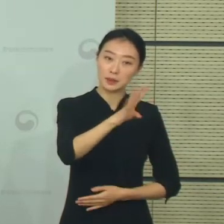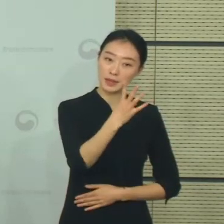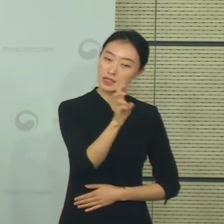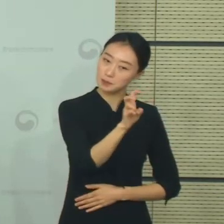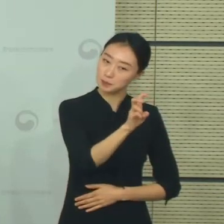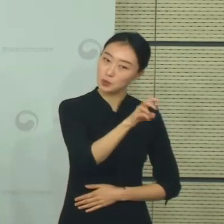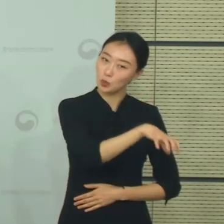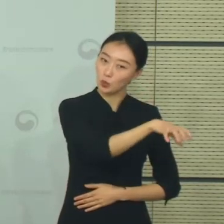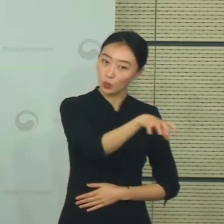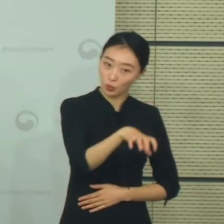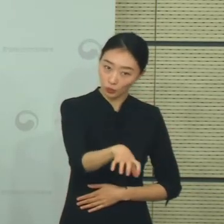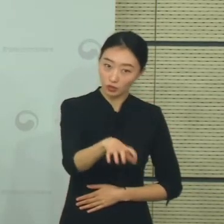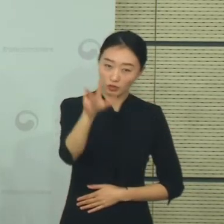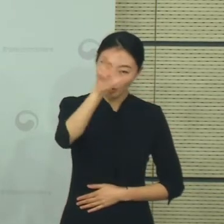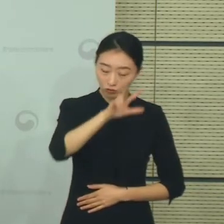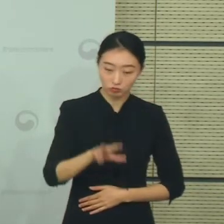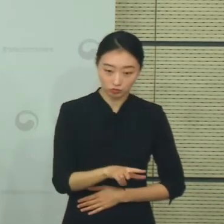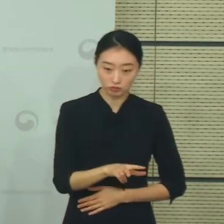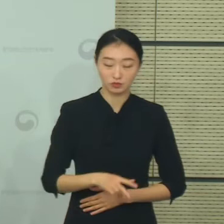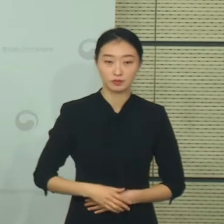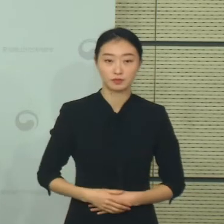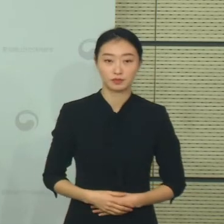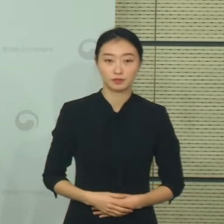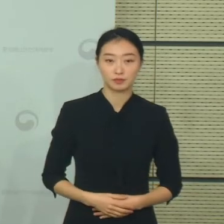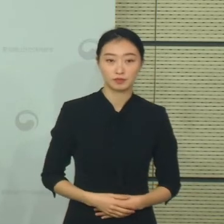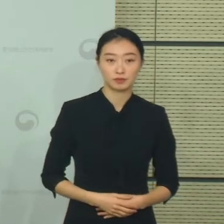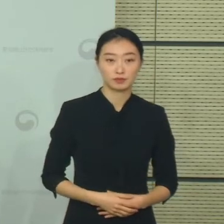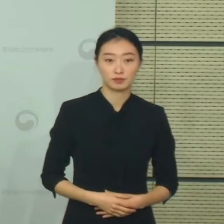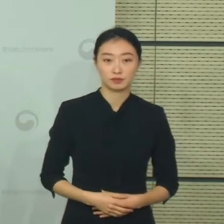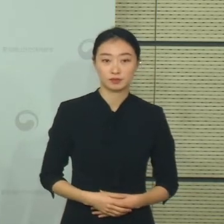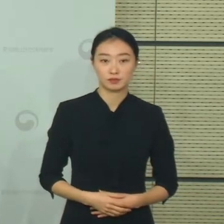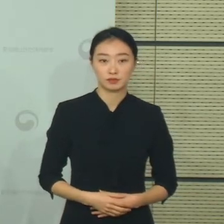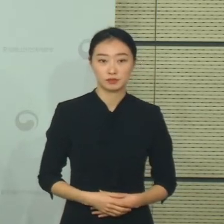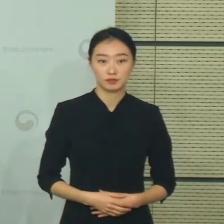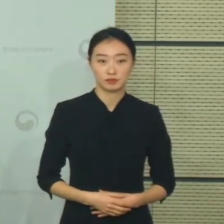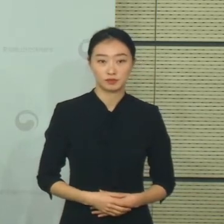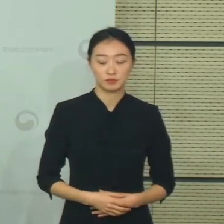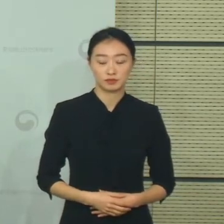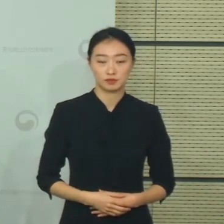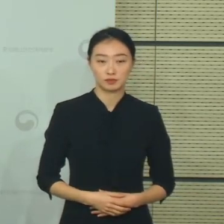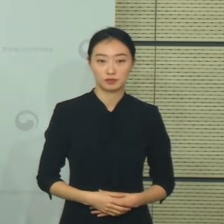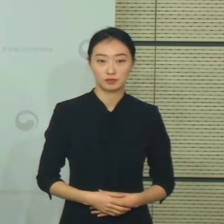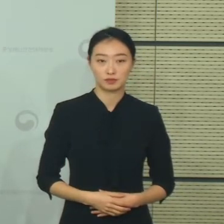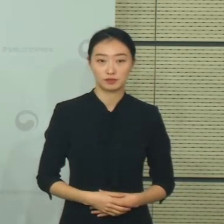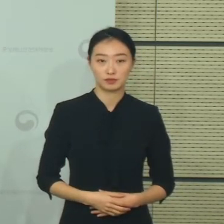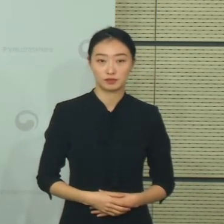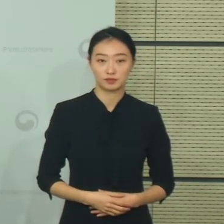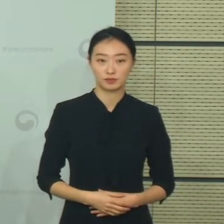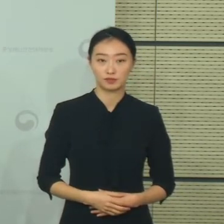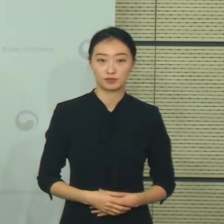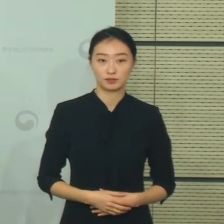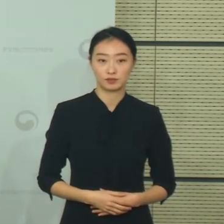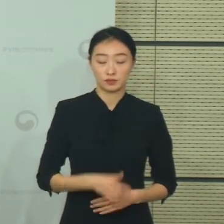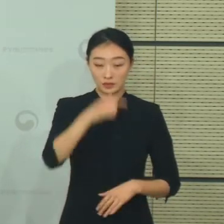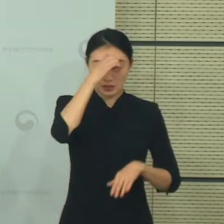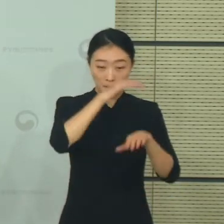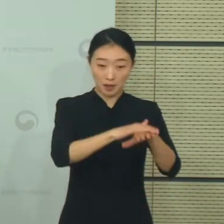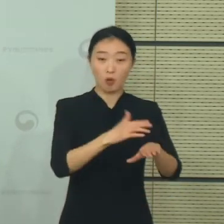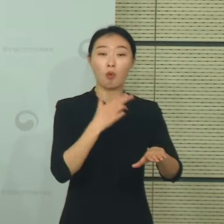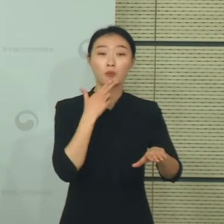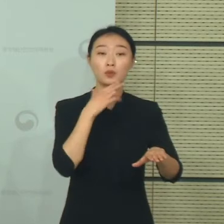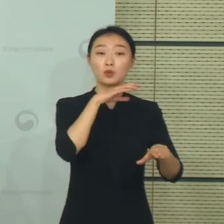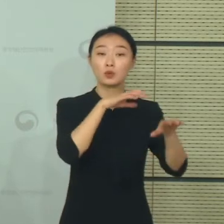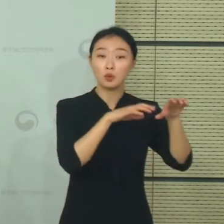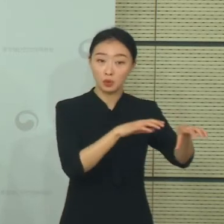되고요. 이 중에서 점검 여튼 예배 중단이 이루어진 곳이